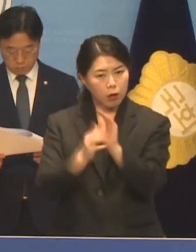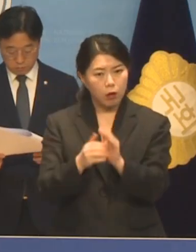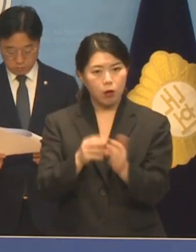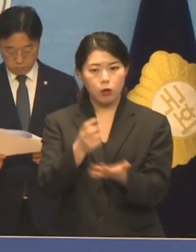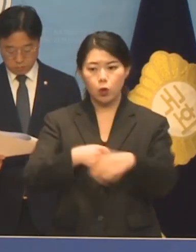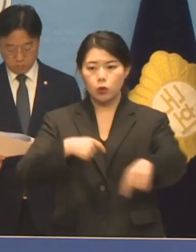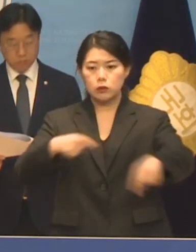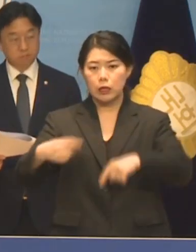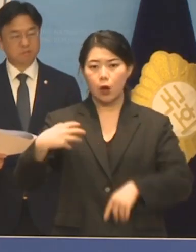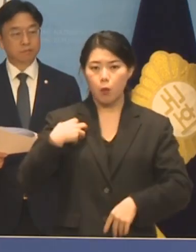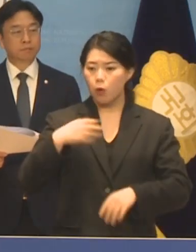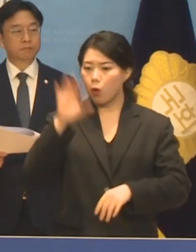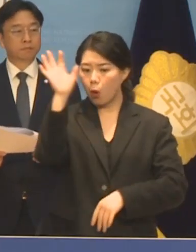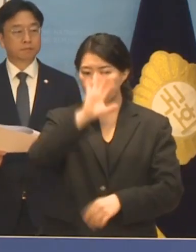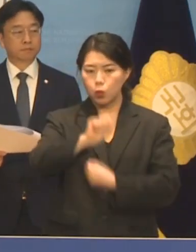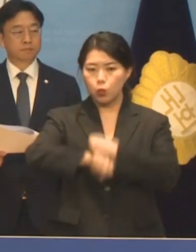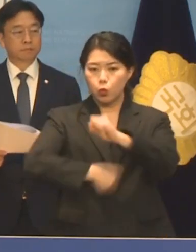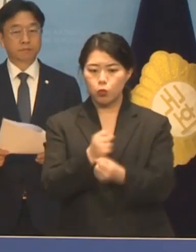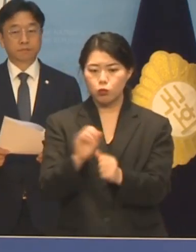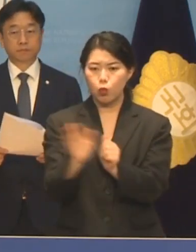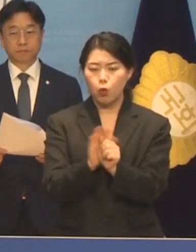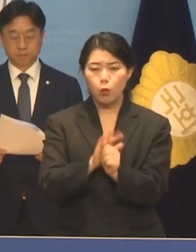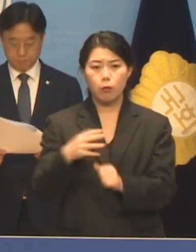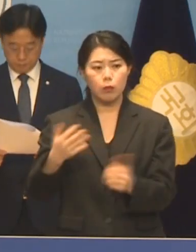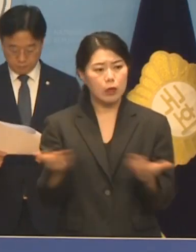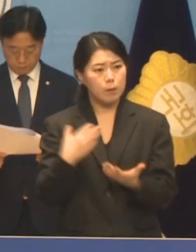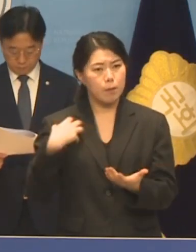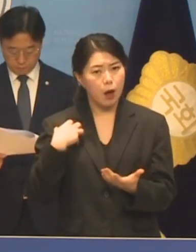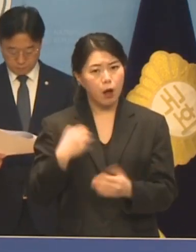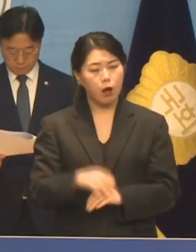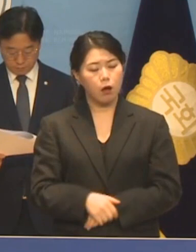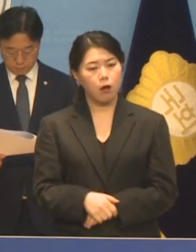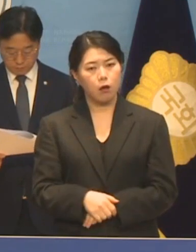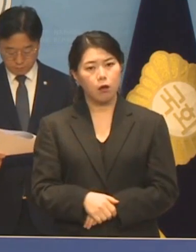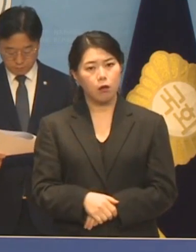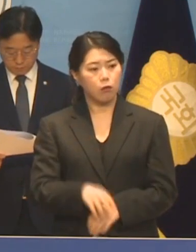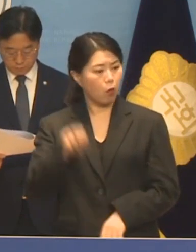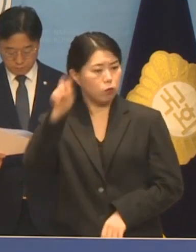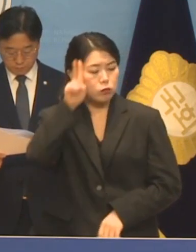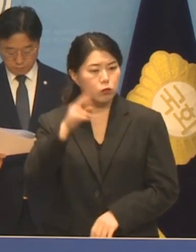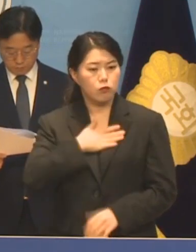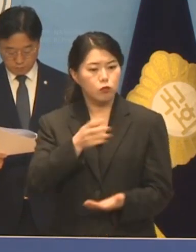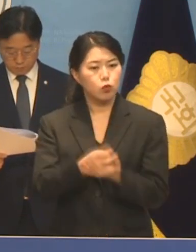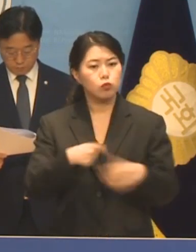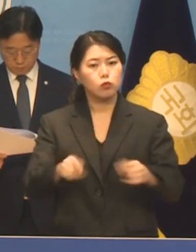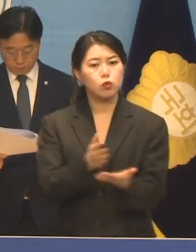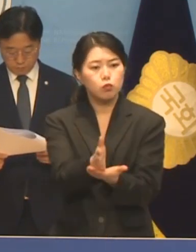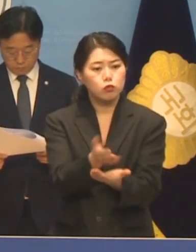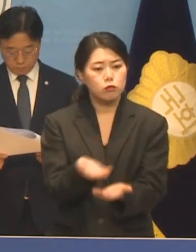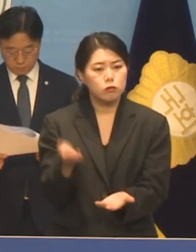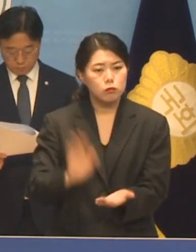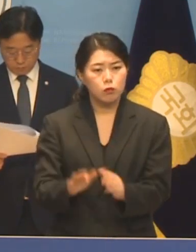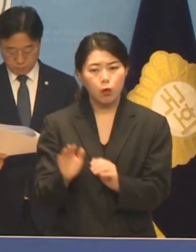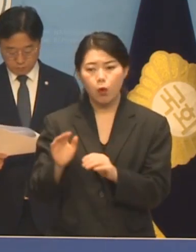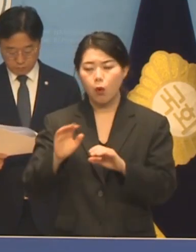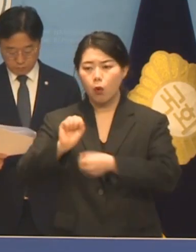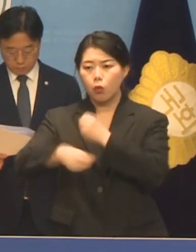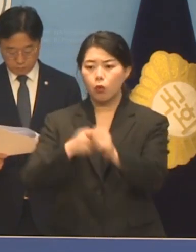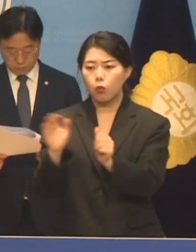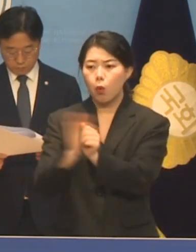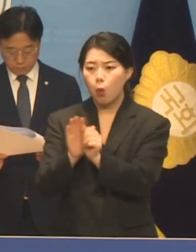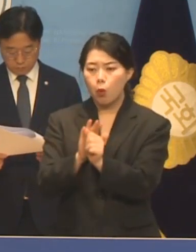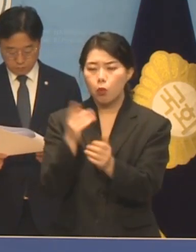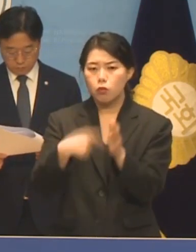업무가 아닌 동물 돌봄 업무였습니다. 별다른 이유 없이 정책 전문가를 돌봄 업무하라고 마포에서 파주로